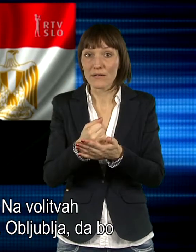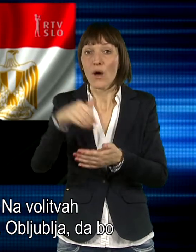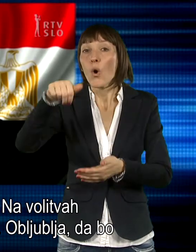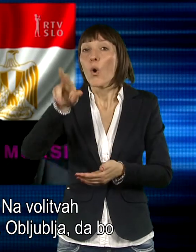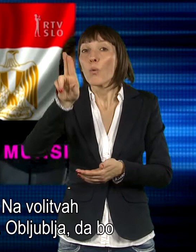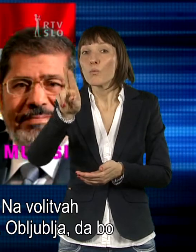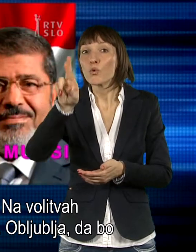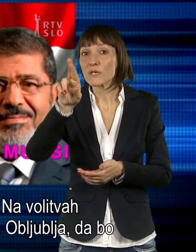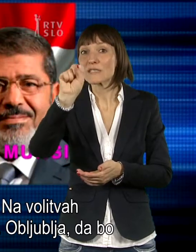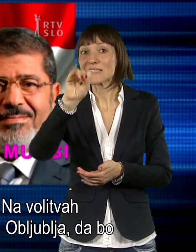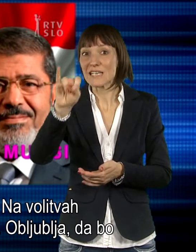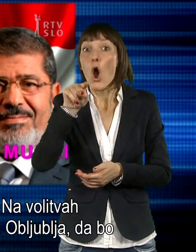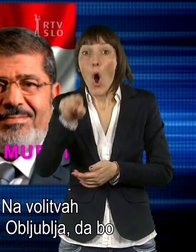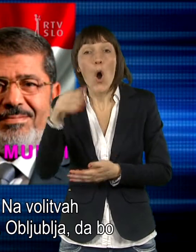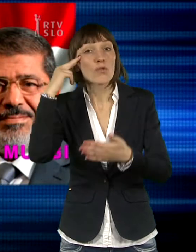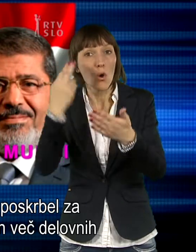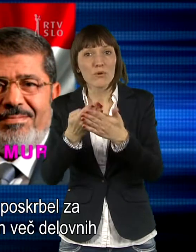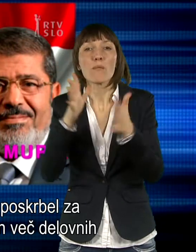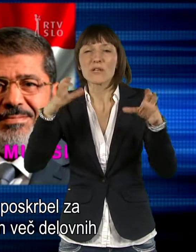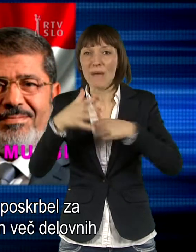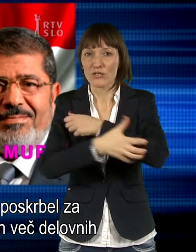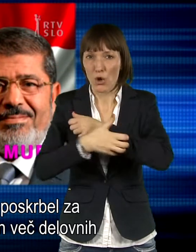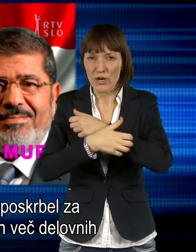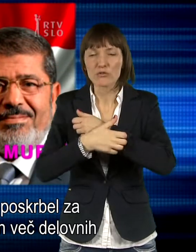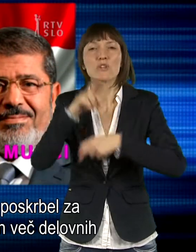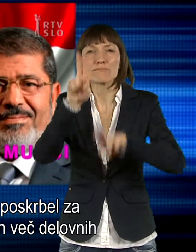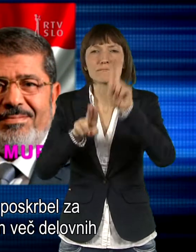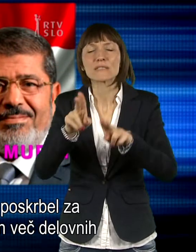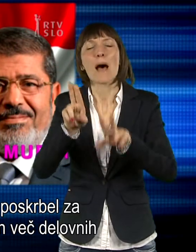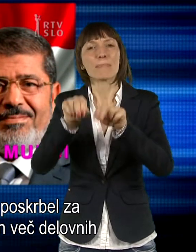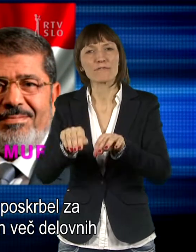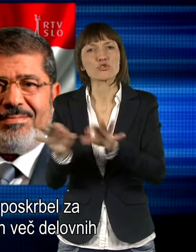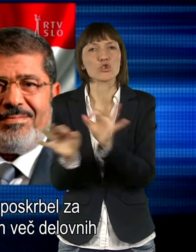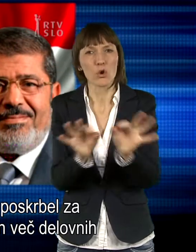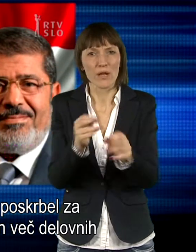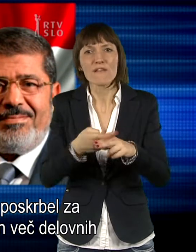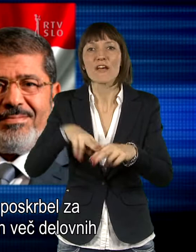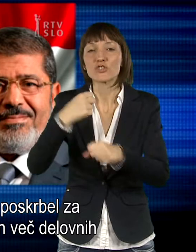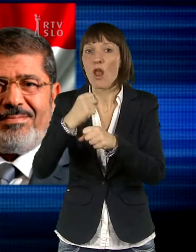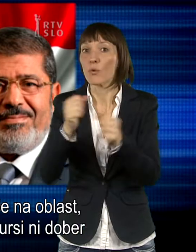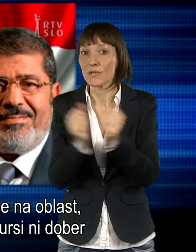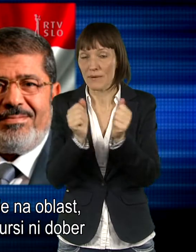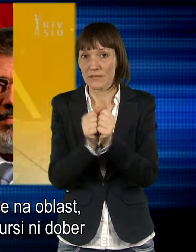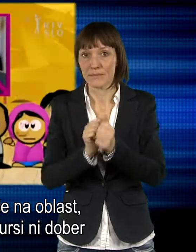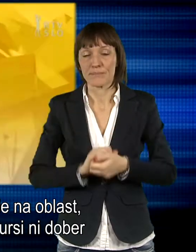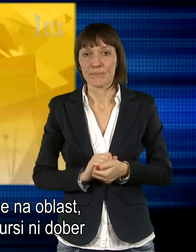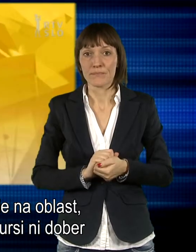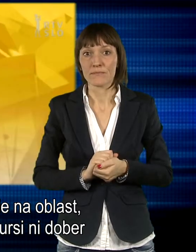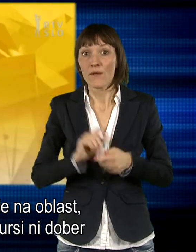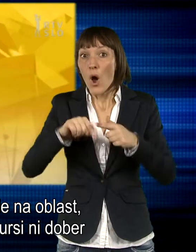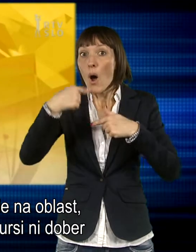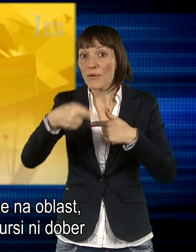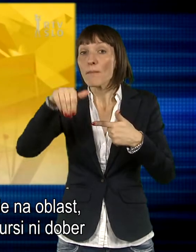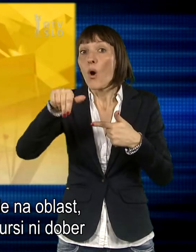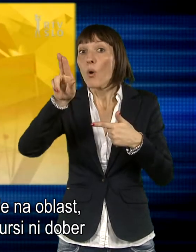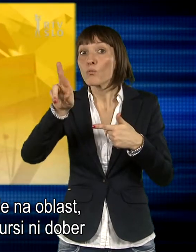zmaga Mohamed Mursi. Obljublja, da bo zmanjšal revščino, poskrbel za pravičnejšo ureditev in več delovnih mest.